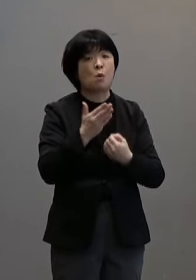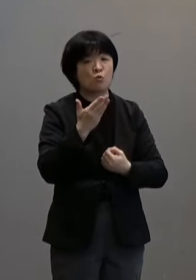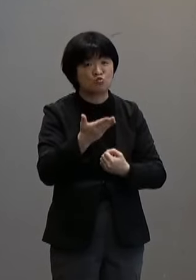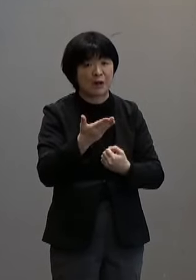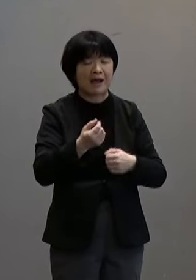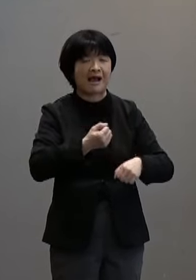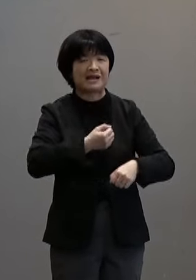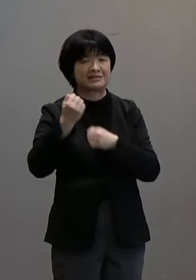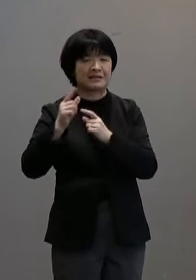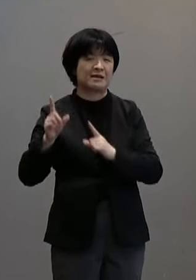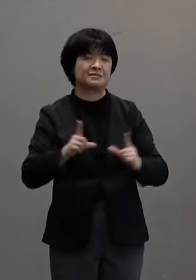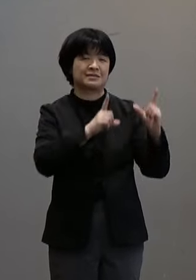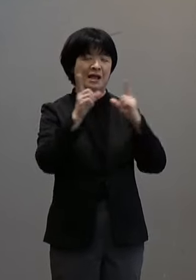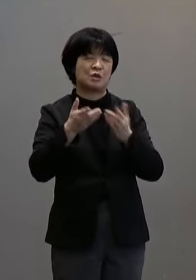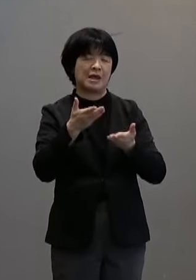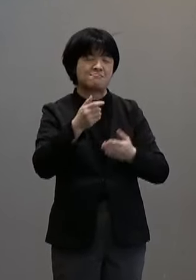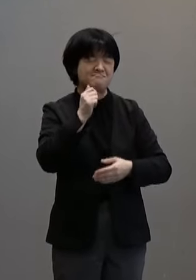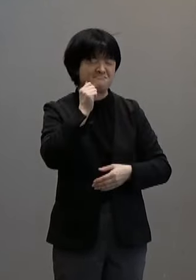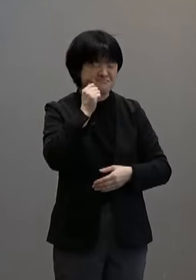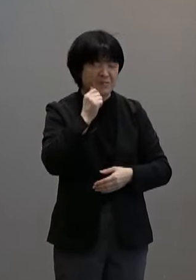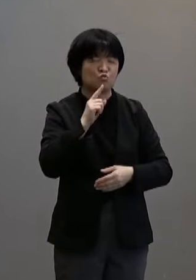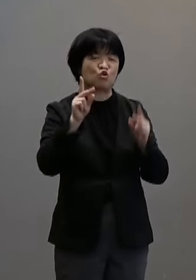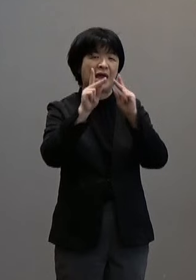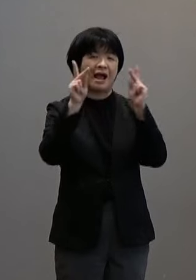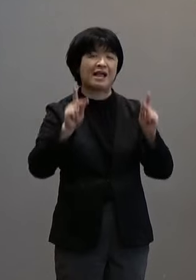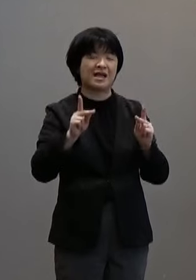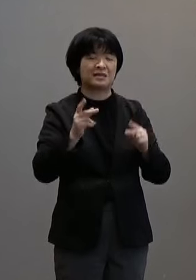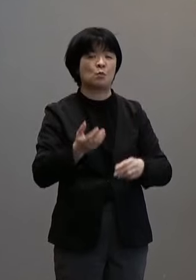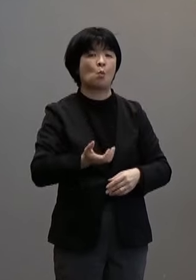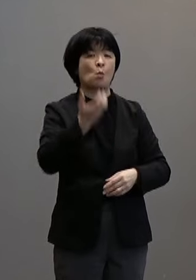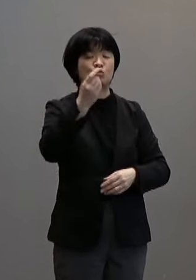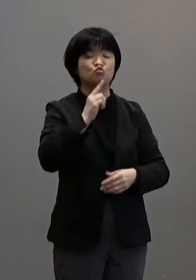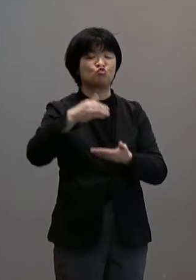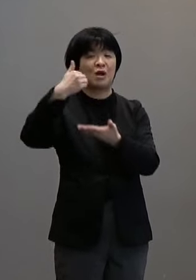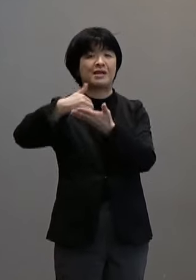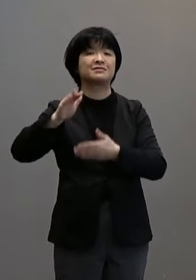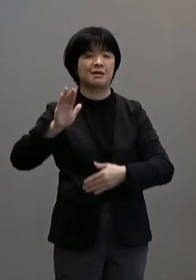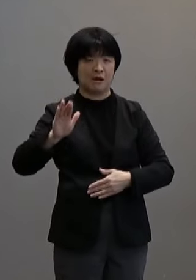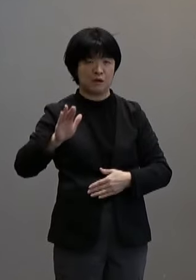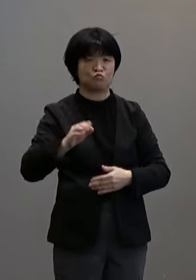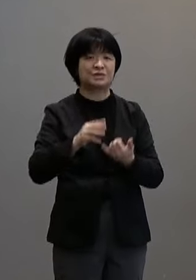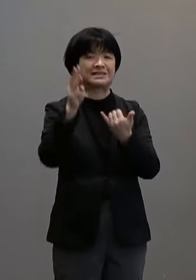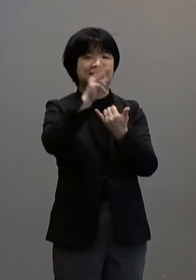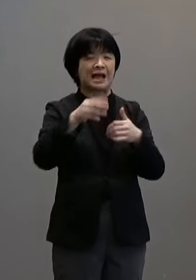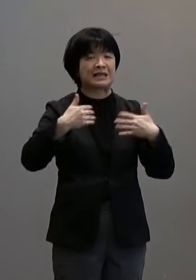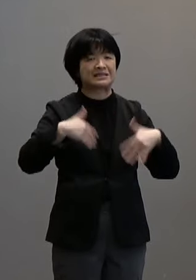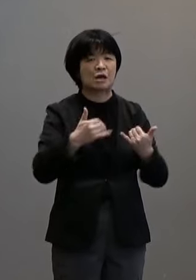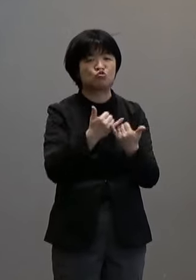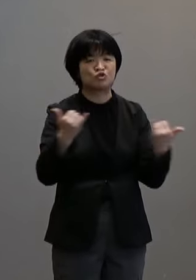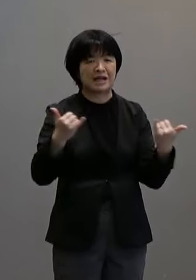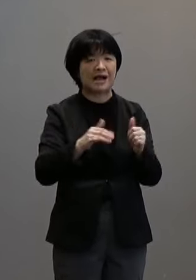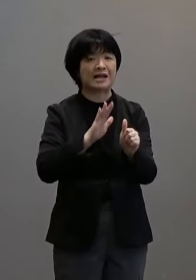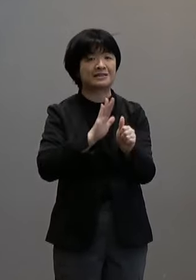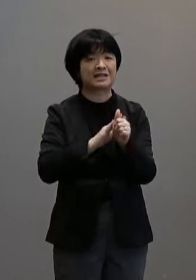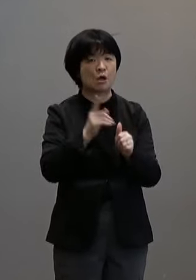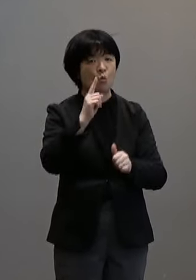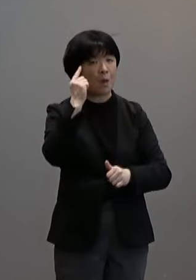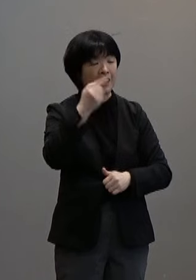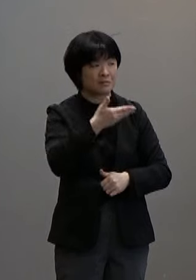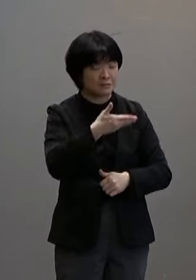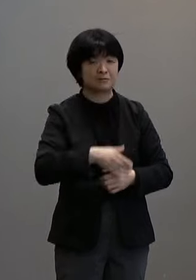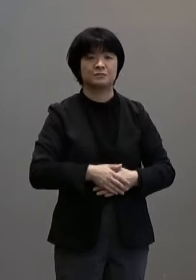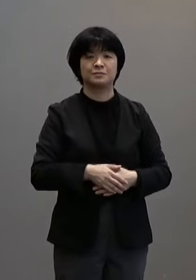か、まあ、ケアとか難しさが課題として上がっているようなんですけれども、まあ、災害弱者の支援についてどういうふうに考えていらっしゃ